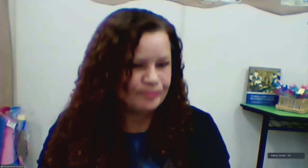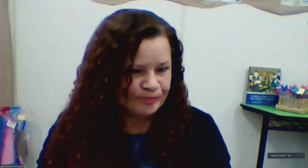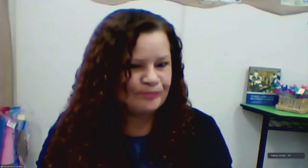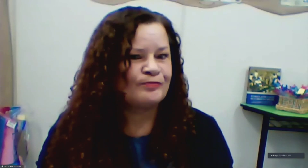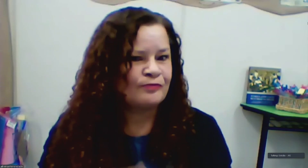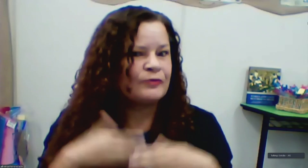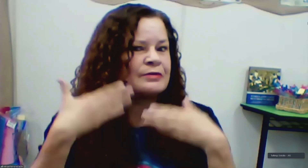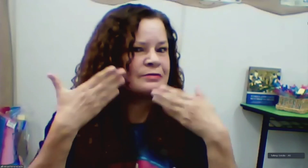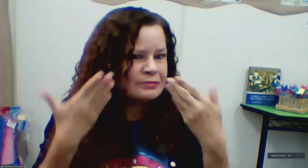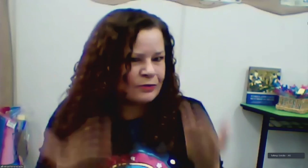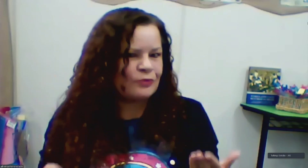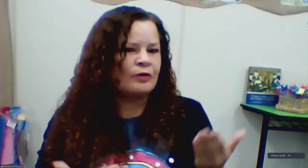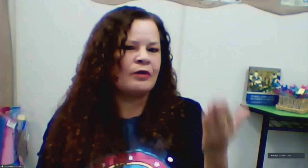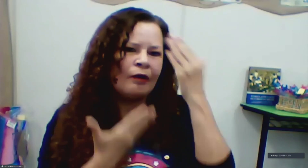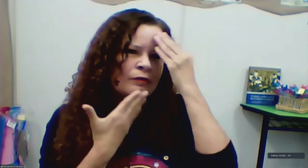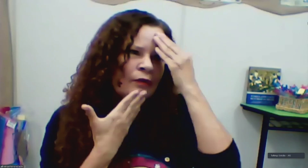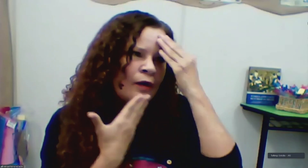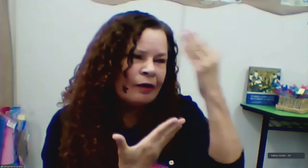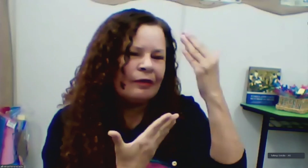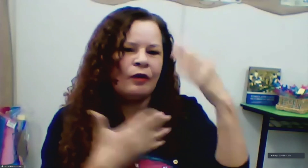Olha, foi difícil.